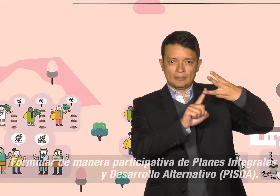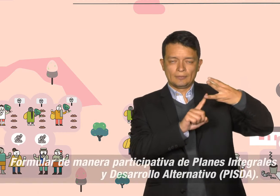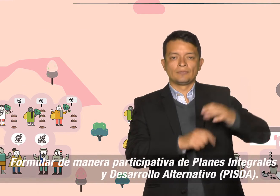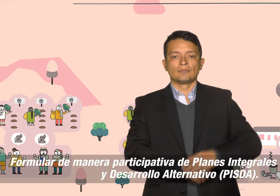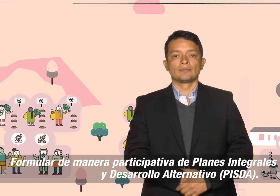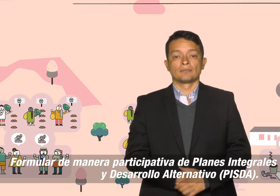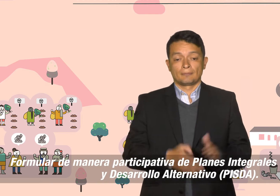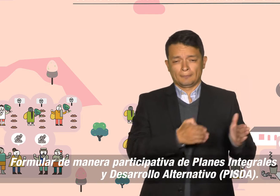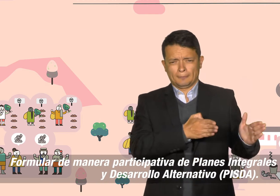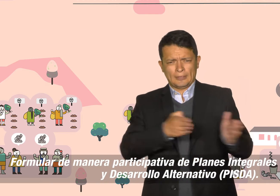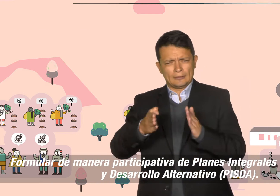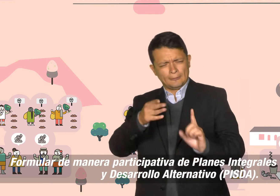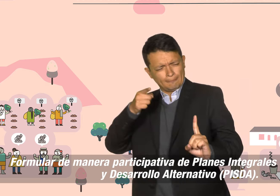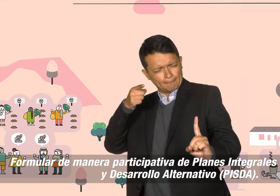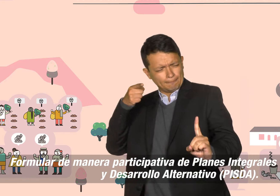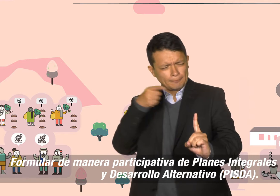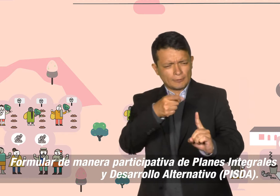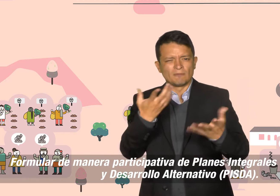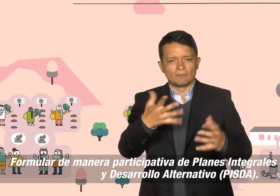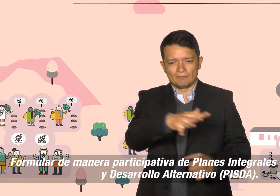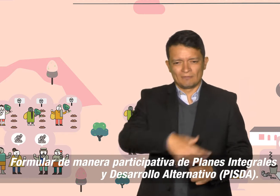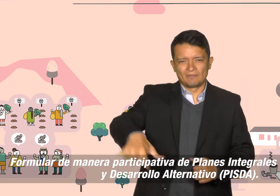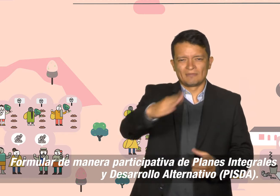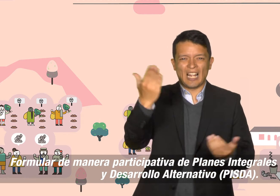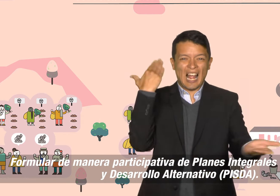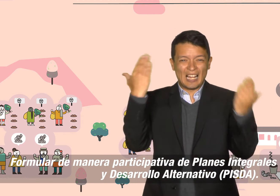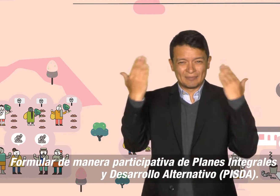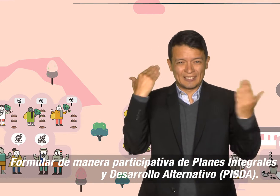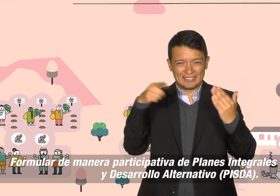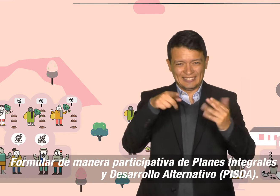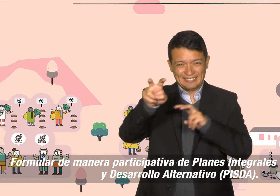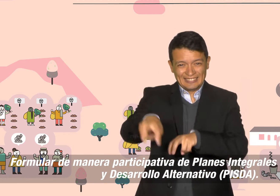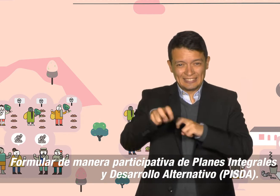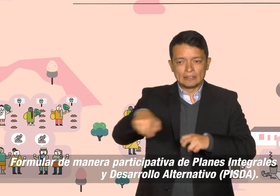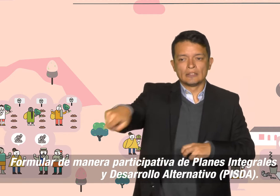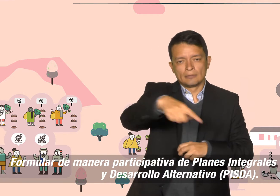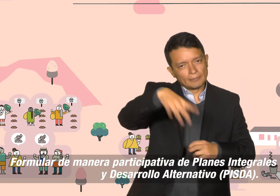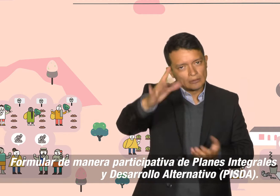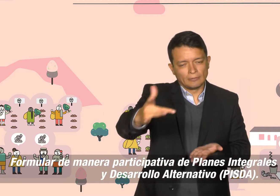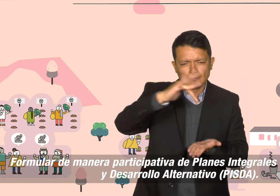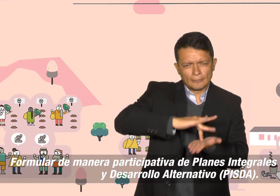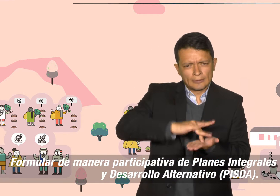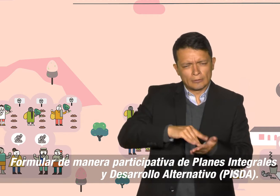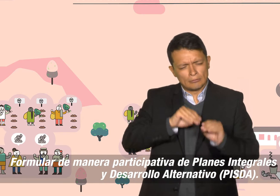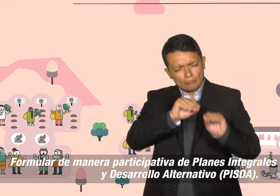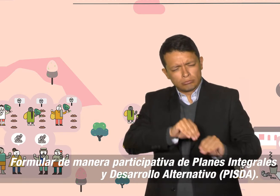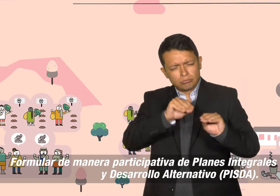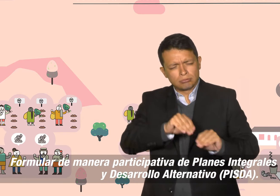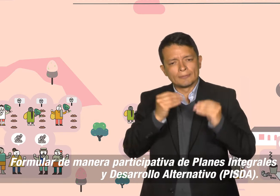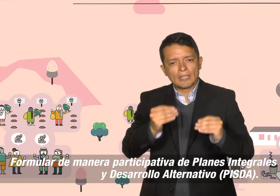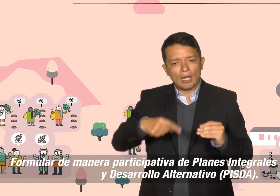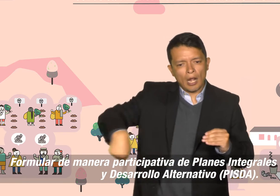Tercero, formular de manera participativa los planes integrales de sustitución y desarrollo